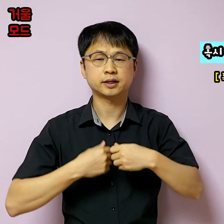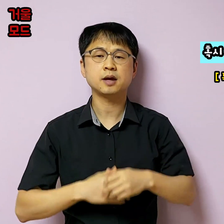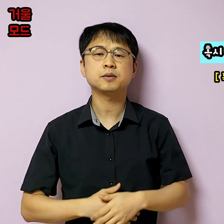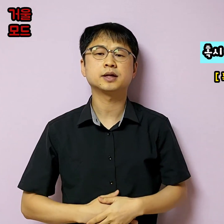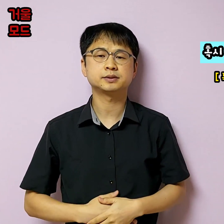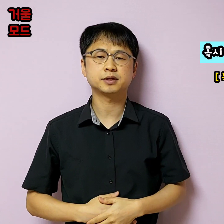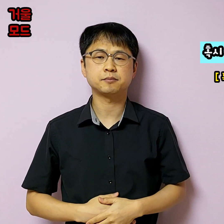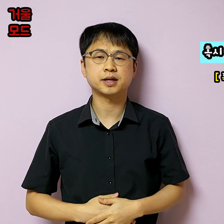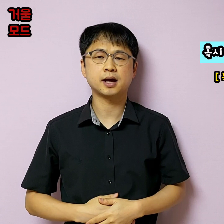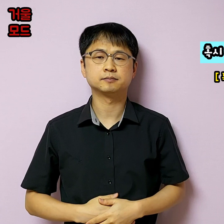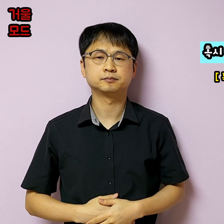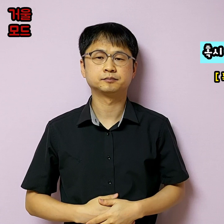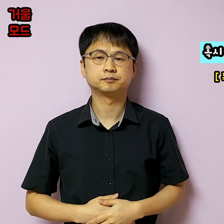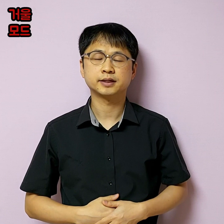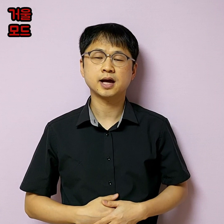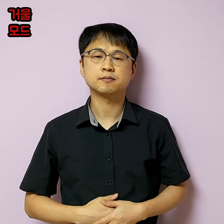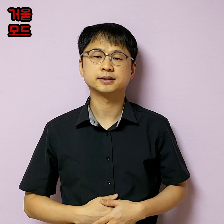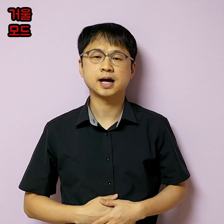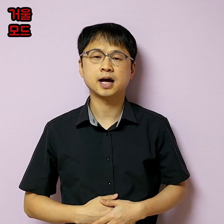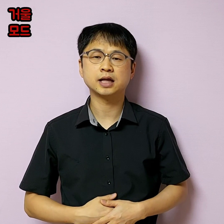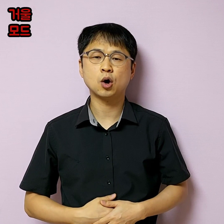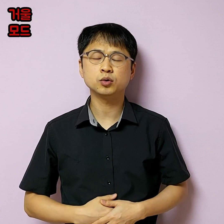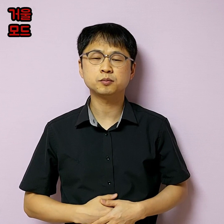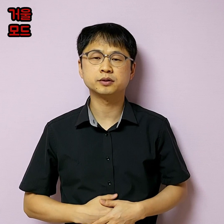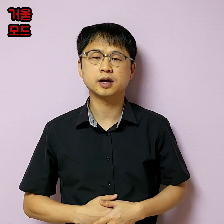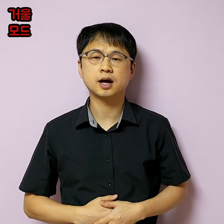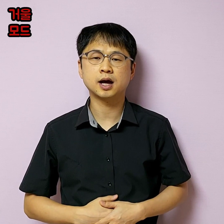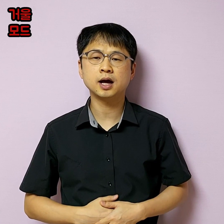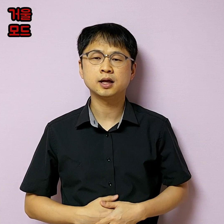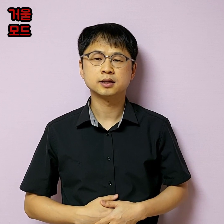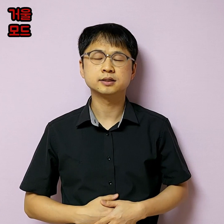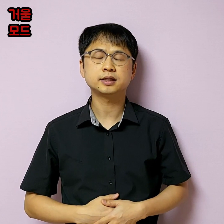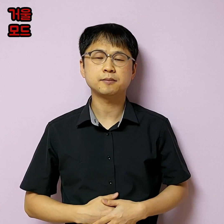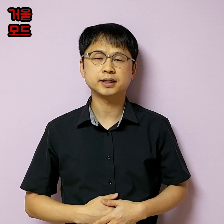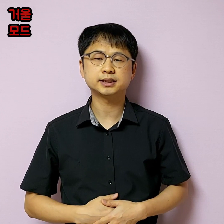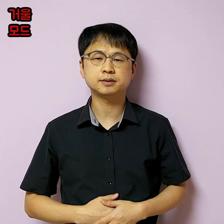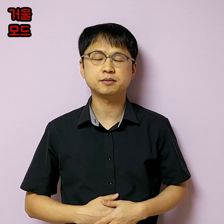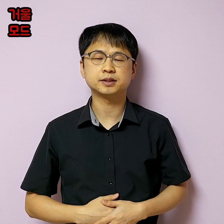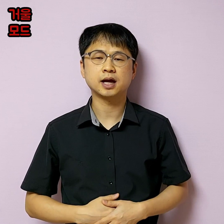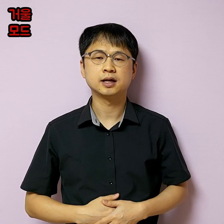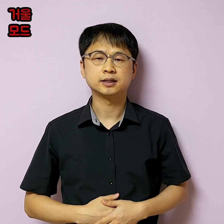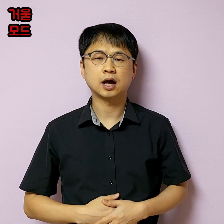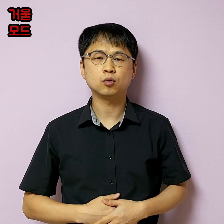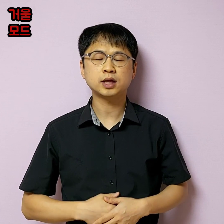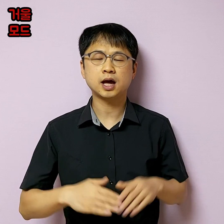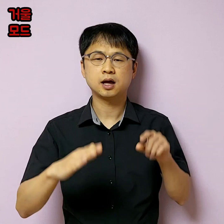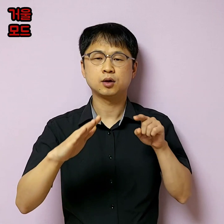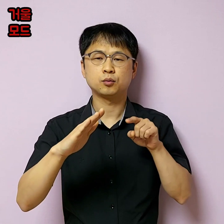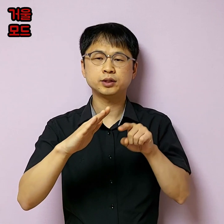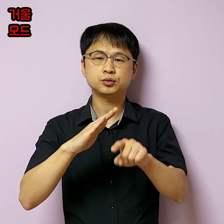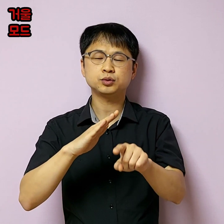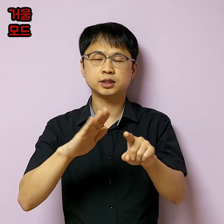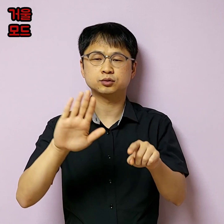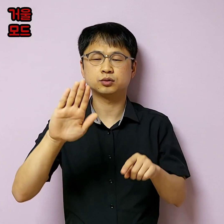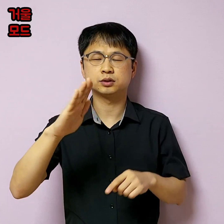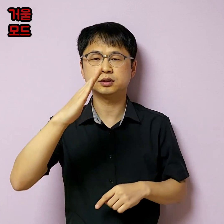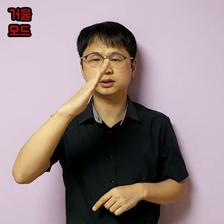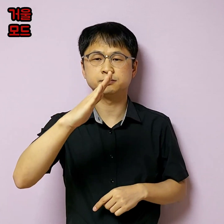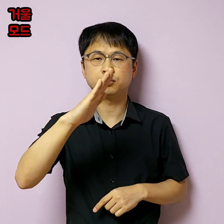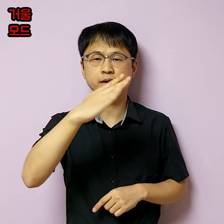이렇게 표현하시면 됩니다. 네, 다음 가사 나온 번화가 그때 마침입니다. 나오다 외출이란 수어는 집